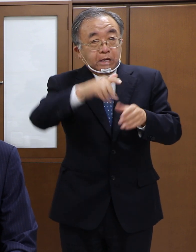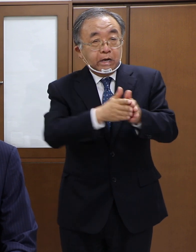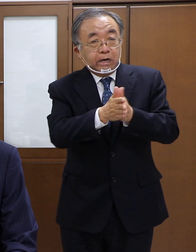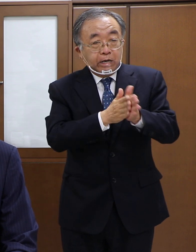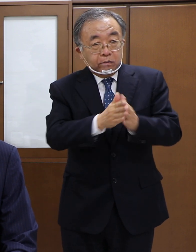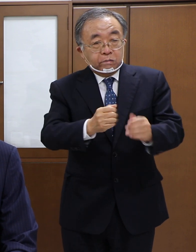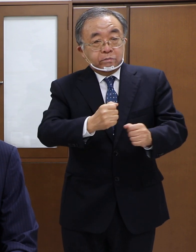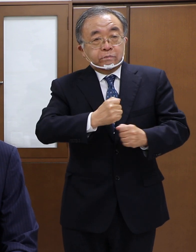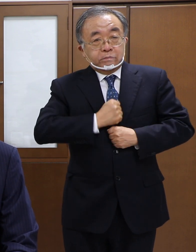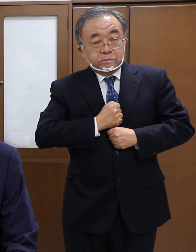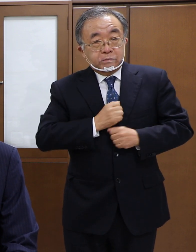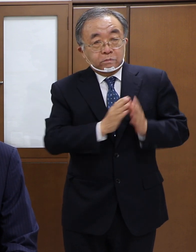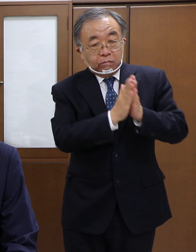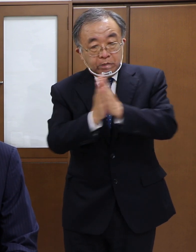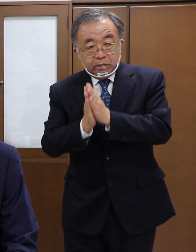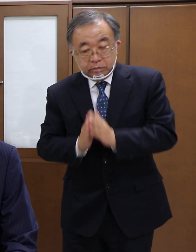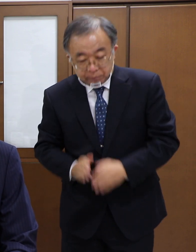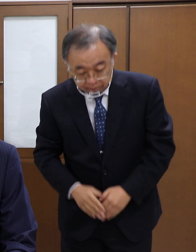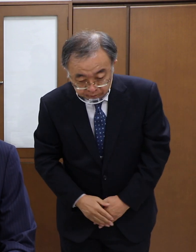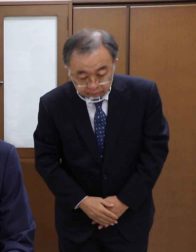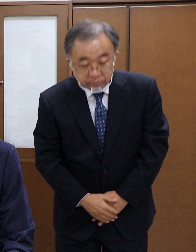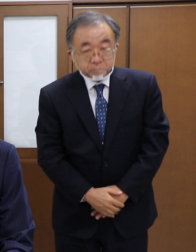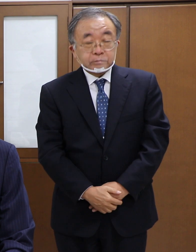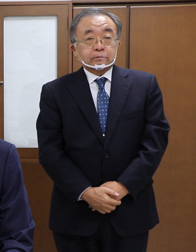ていただくようお願いいたします。